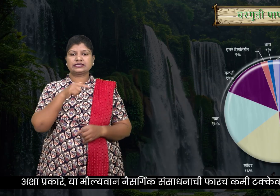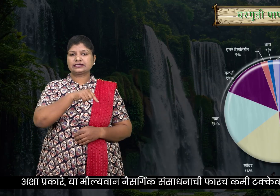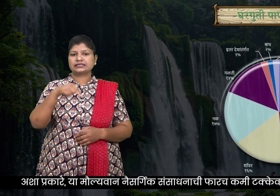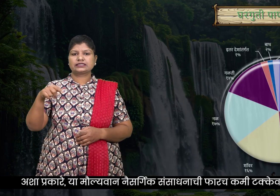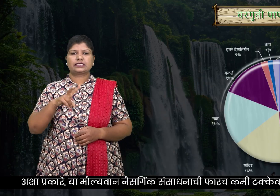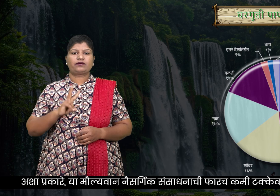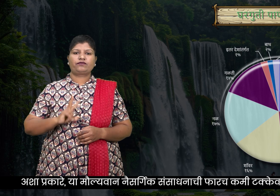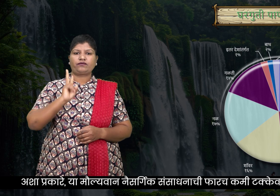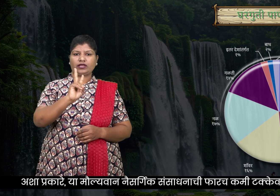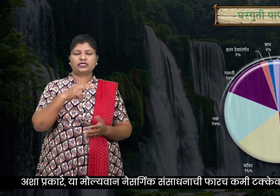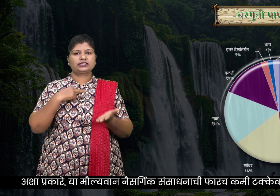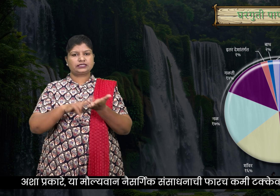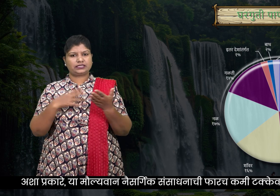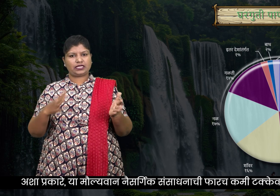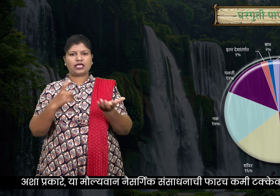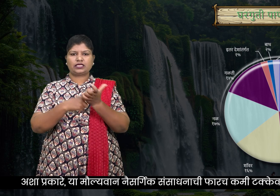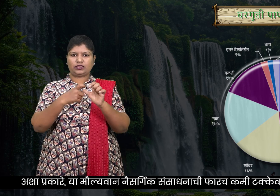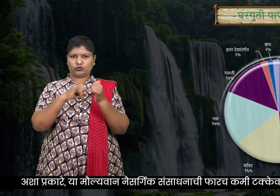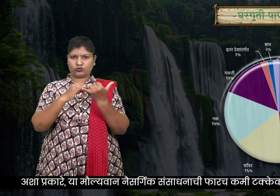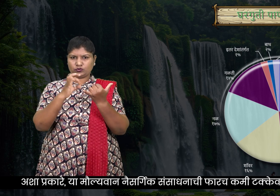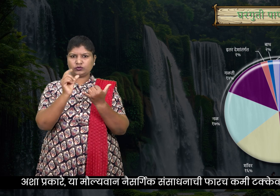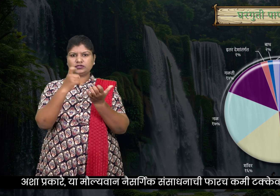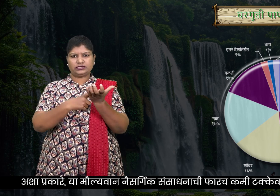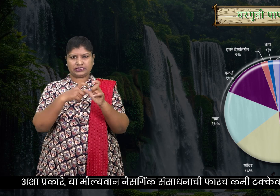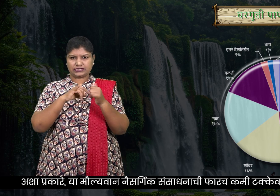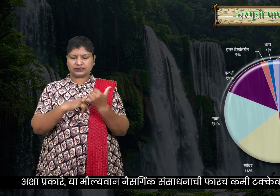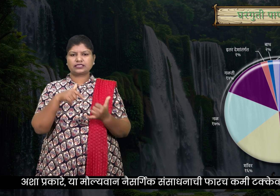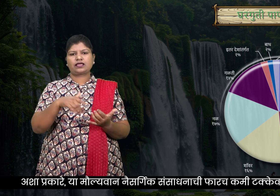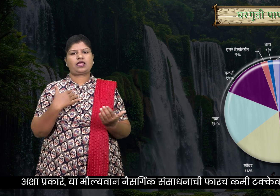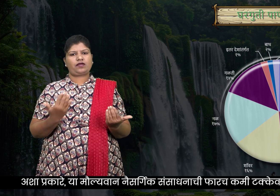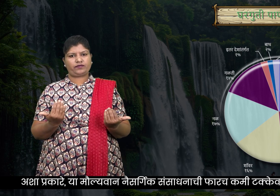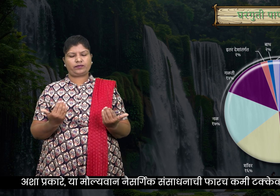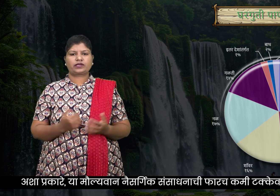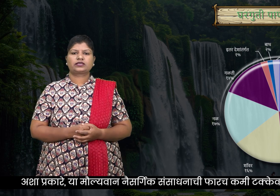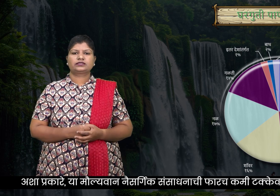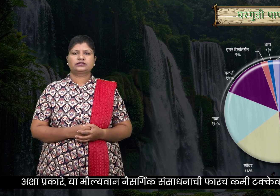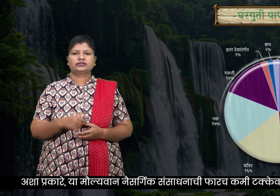कमी टक्केवारी वापरता येते. 3/4 एन.